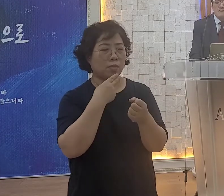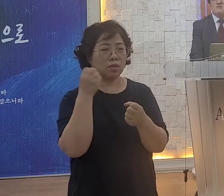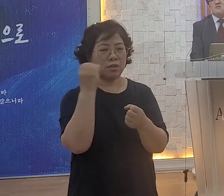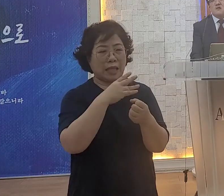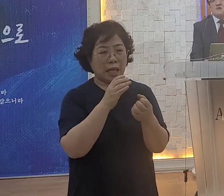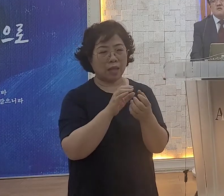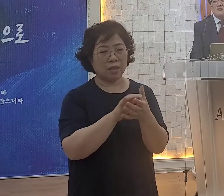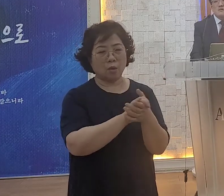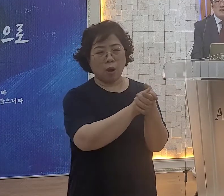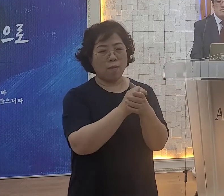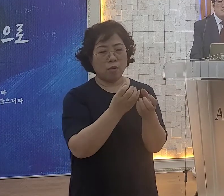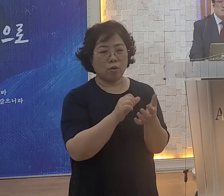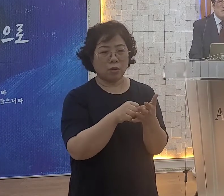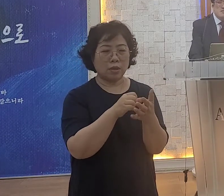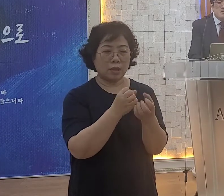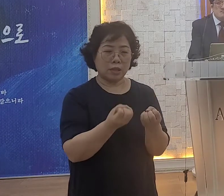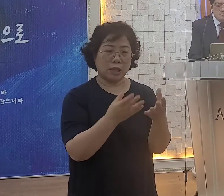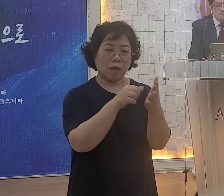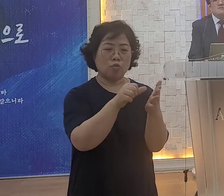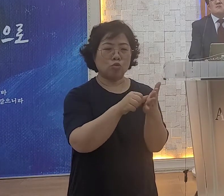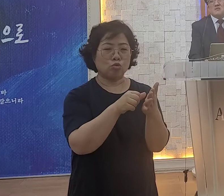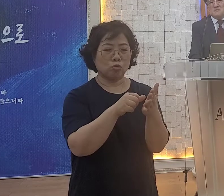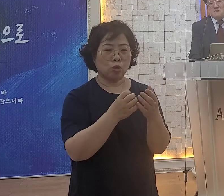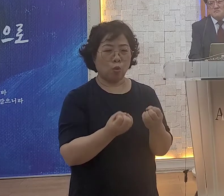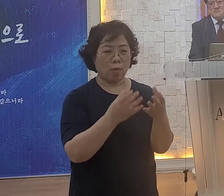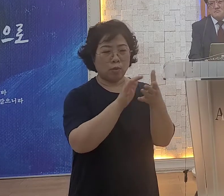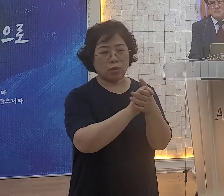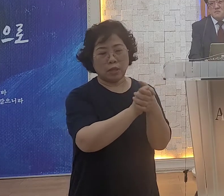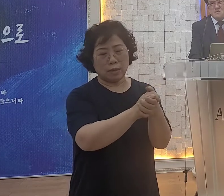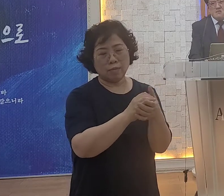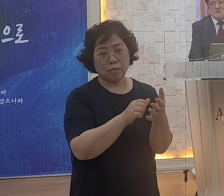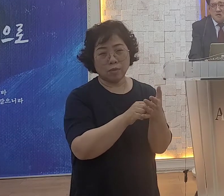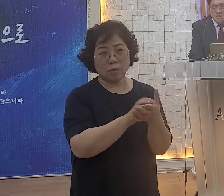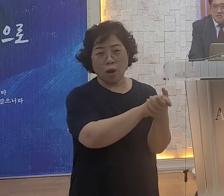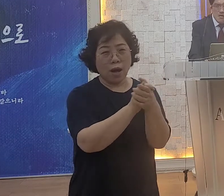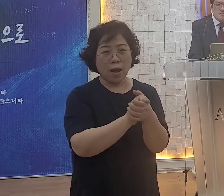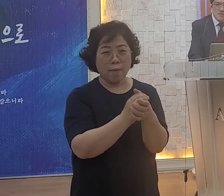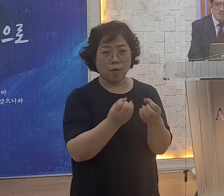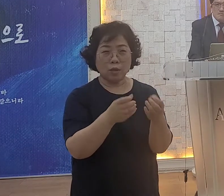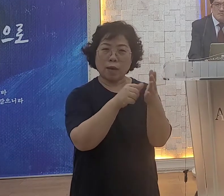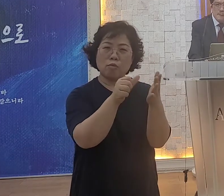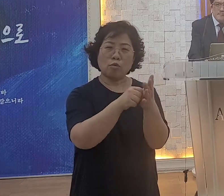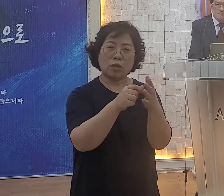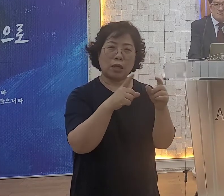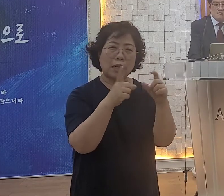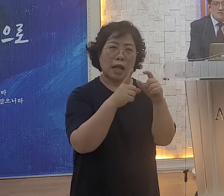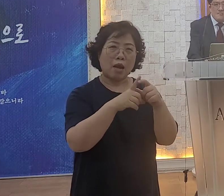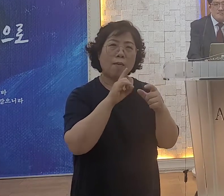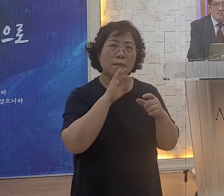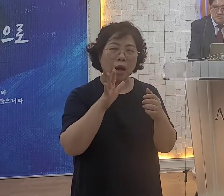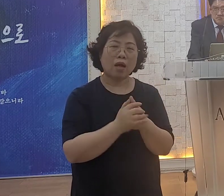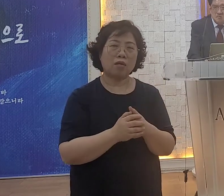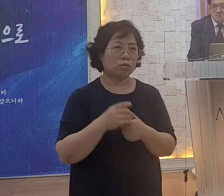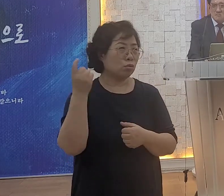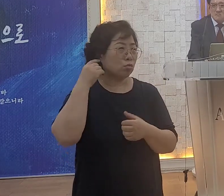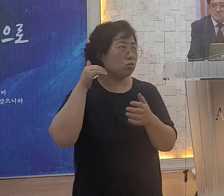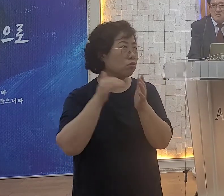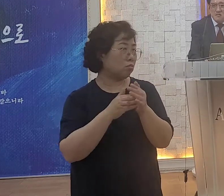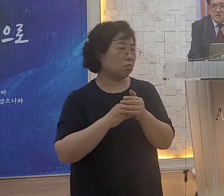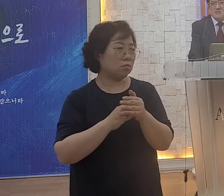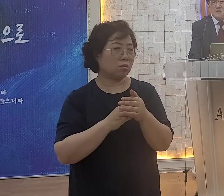화목제물 화목제물 하니까 사실 저는 잘 이해를 못하고 들었었어요. 신학교 가기 전까지만 해도 구체적으로 알 필요도